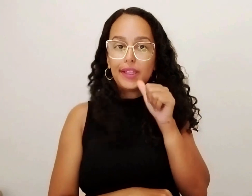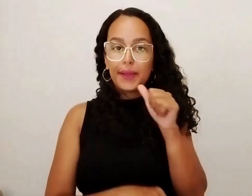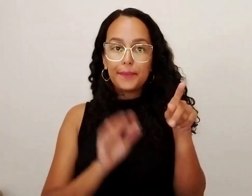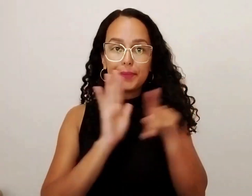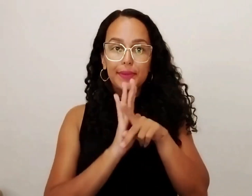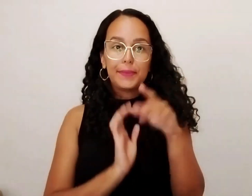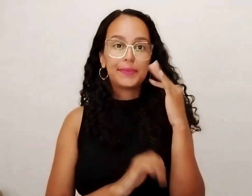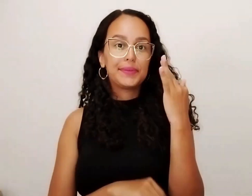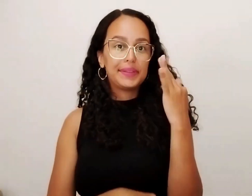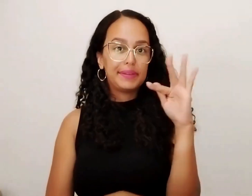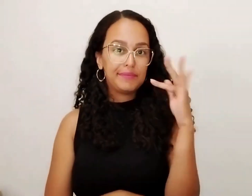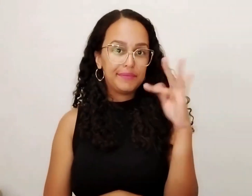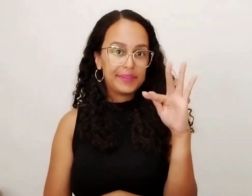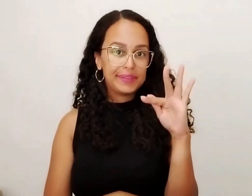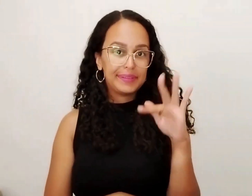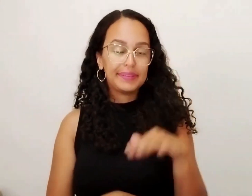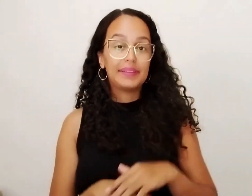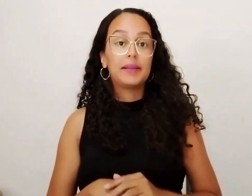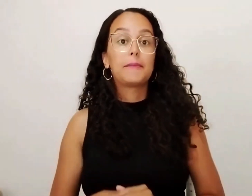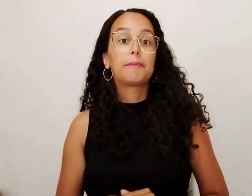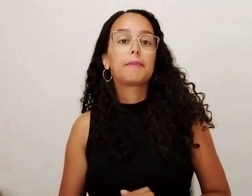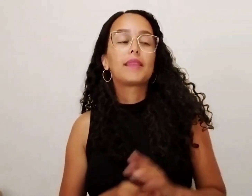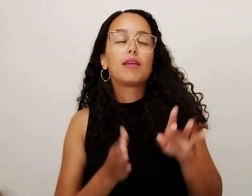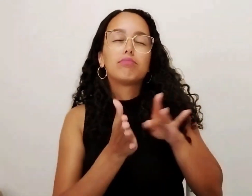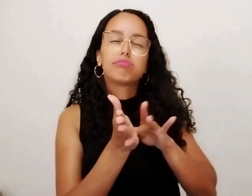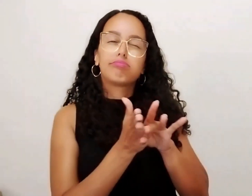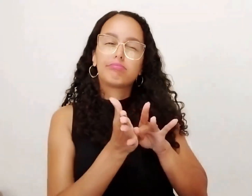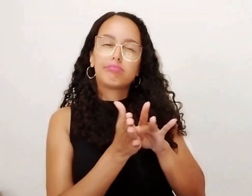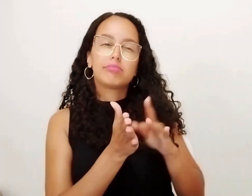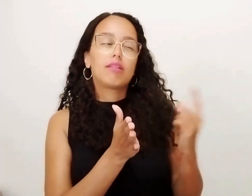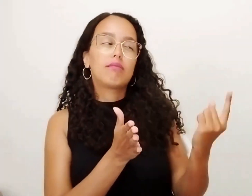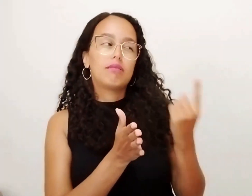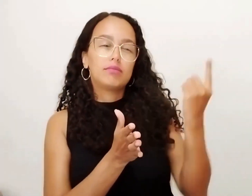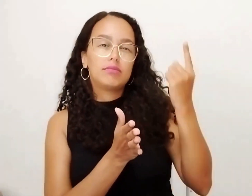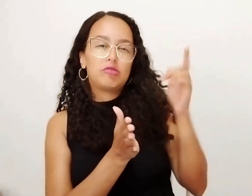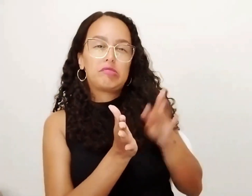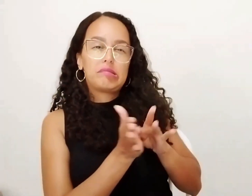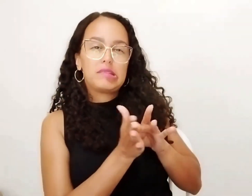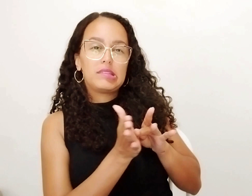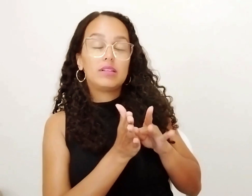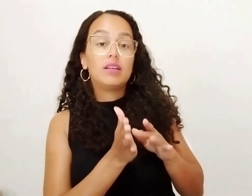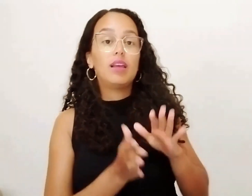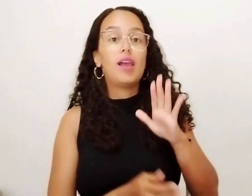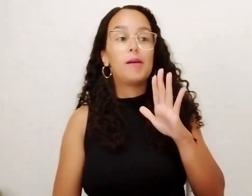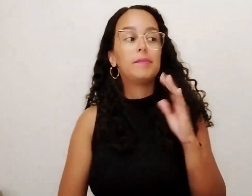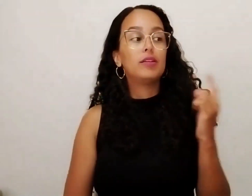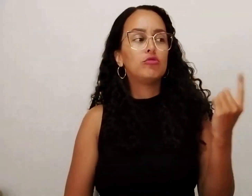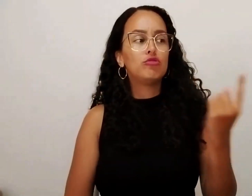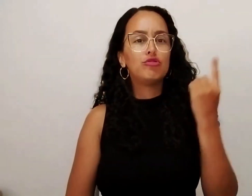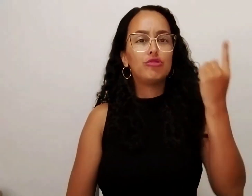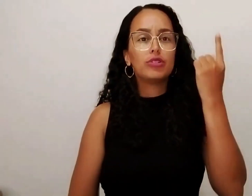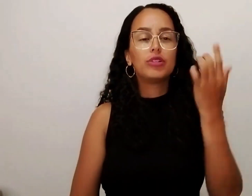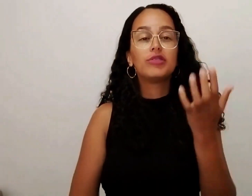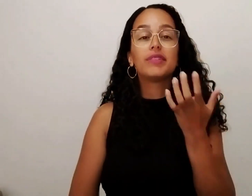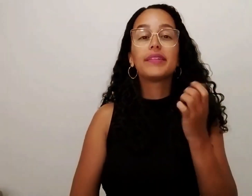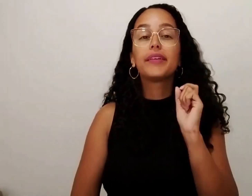a francesa em troca da Muiraquitã. Com medo de ser descoberto, o herói foge de